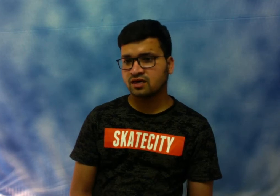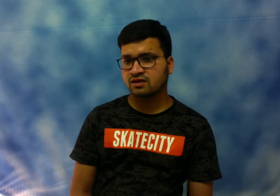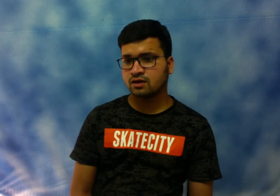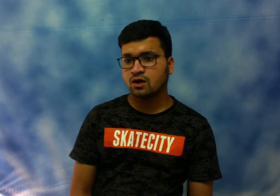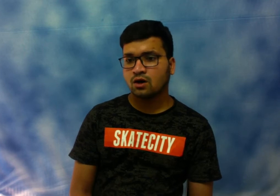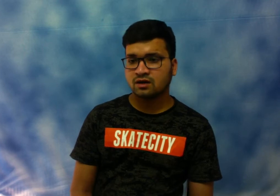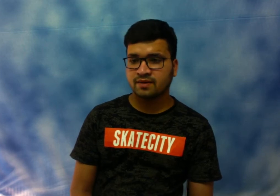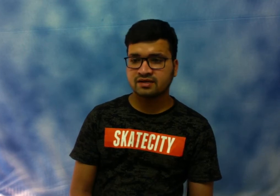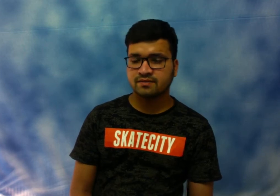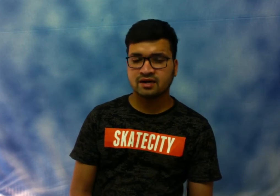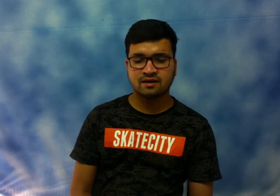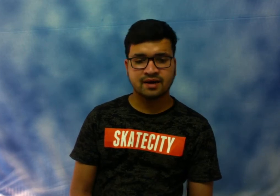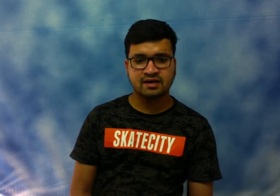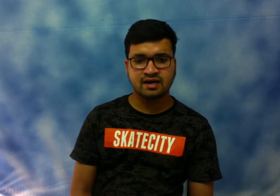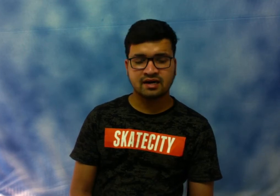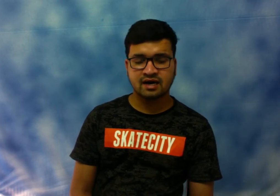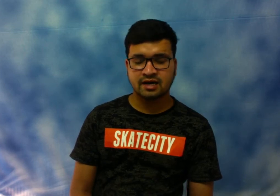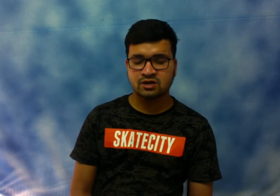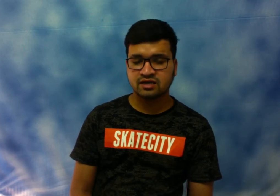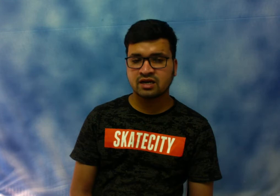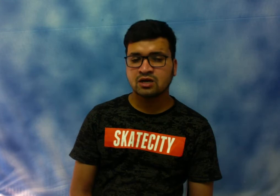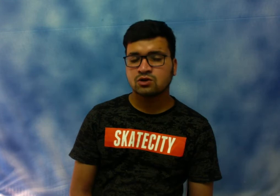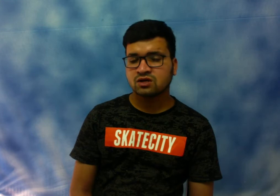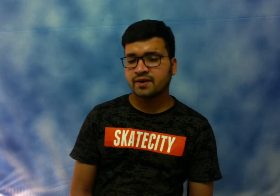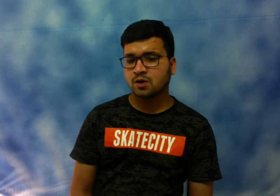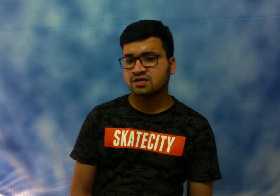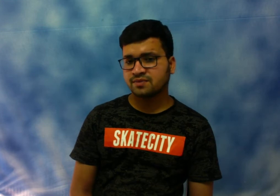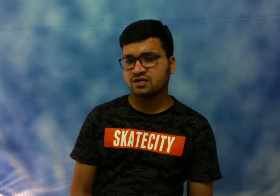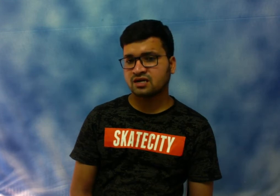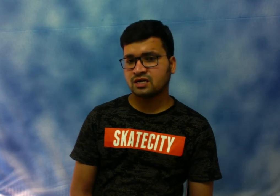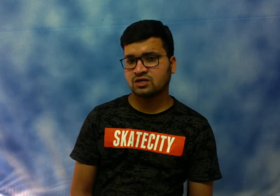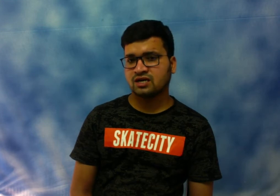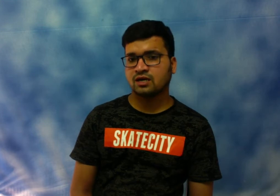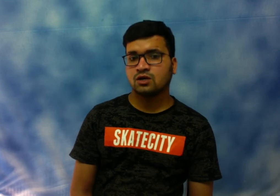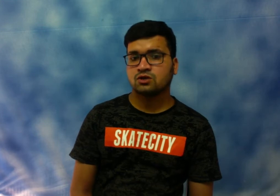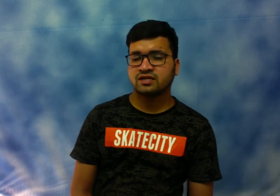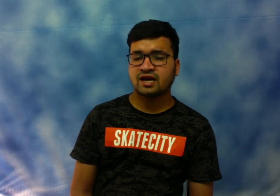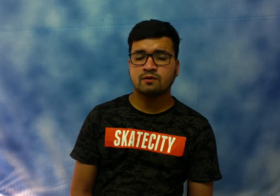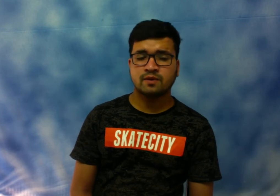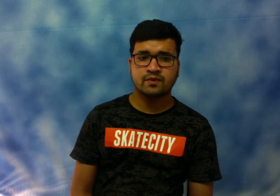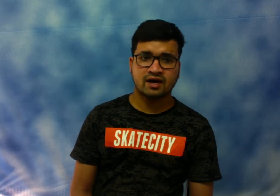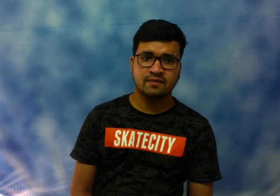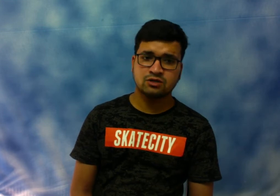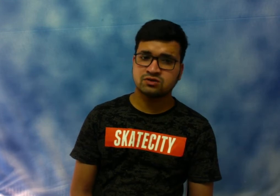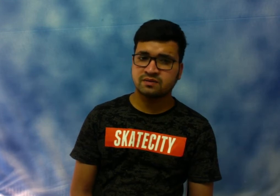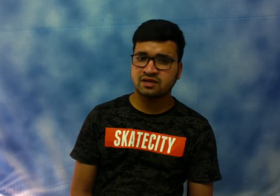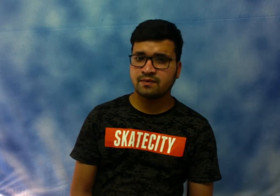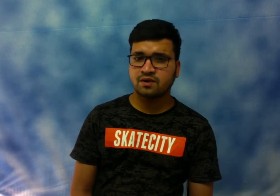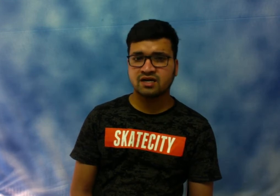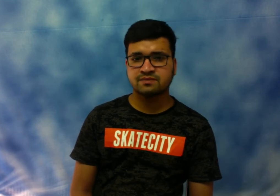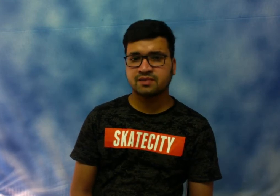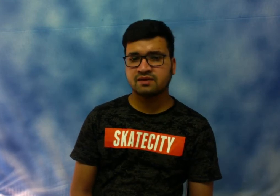अंदर, और जब भर भर कर पानी लेकर आ रहे होते हैं तो उनके पैरों में चप्पल तक नहीं होता है। तो जैसे आपके पास पुराने मैंने जूते बताया, पुराने चप्पल